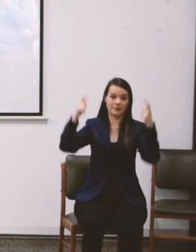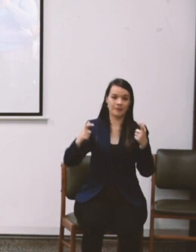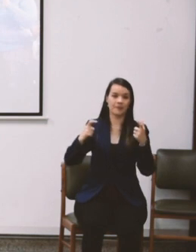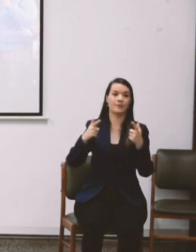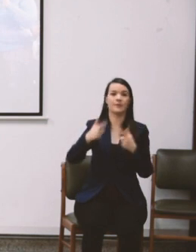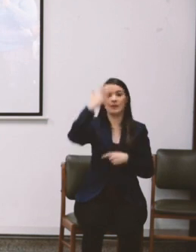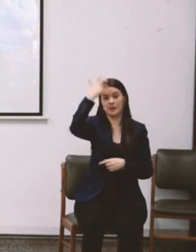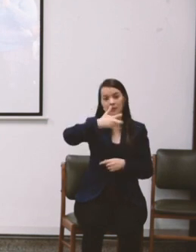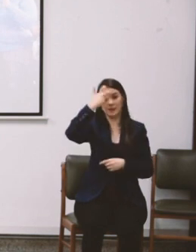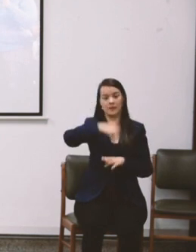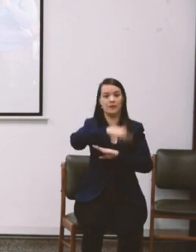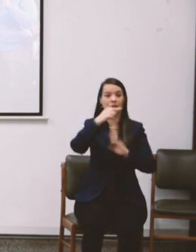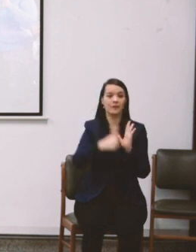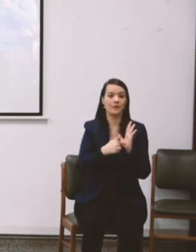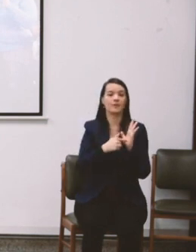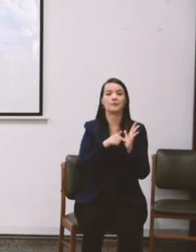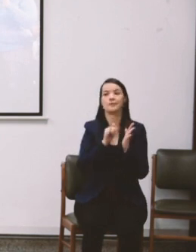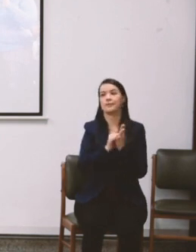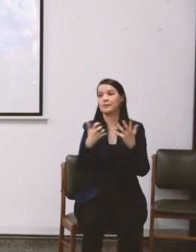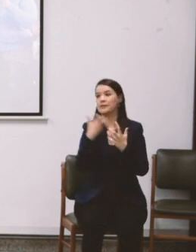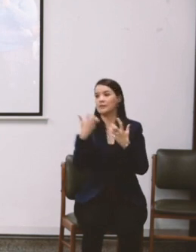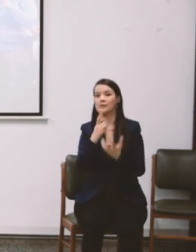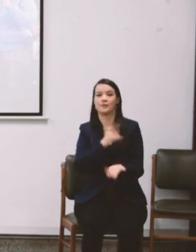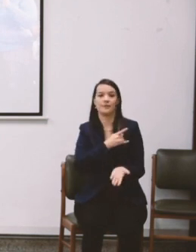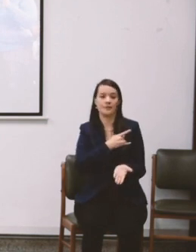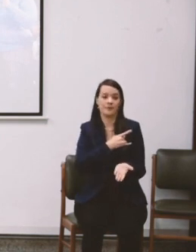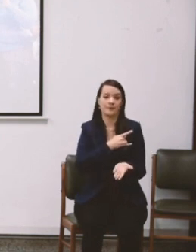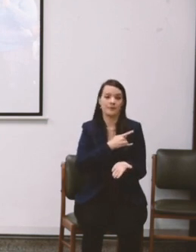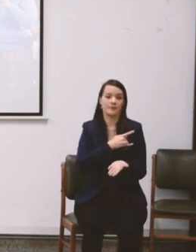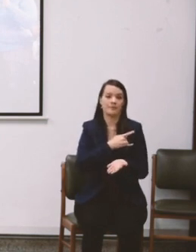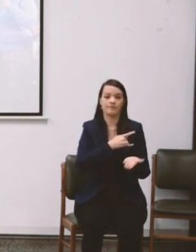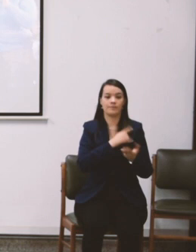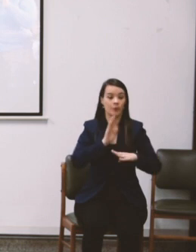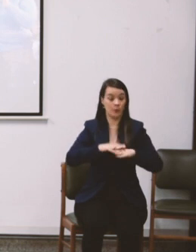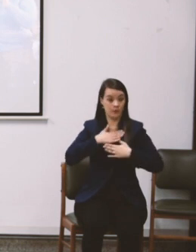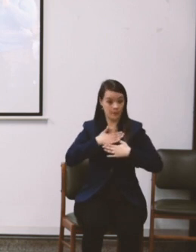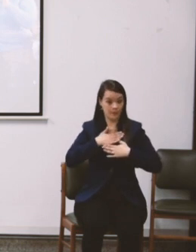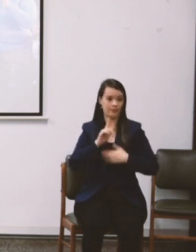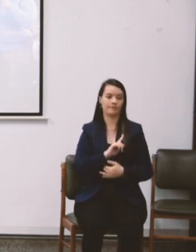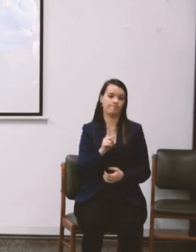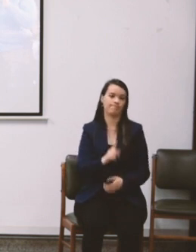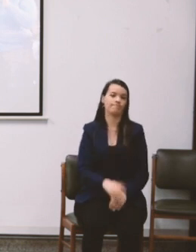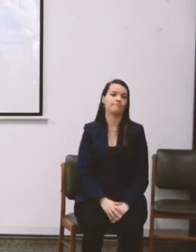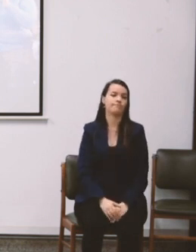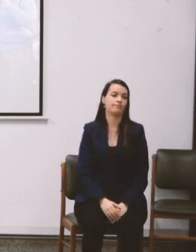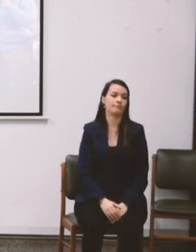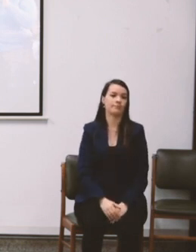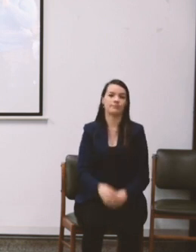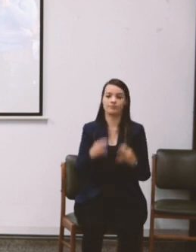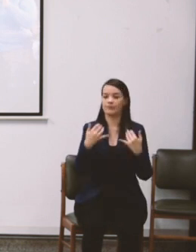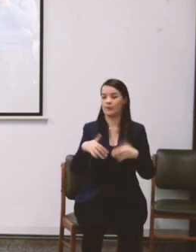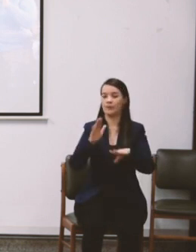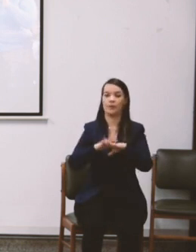pruebas estandarizadas, un sistema de educación superior, ¿cierto? Que no, o sea, la culpa no es mía, la culpa al final